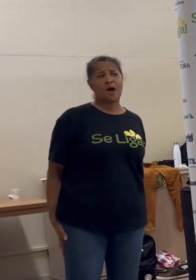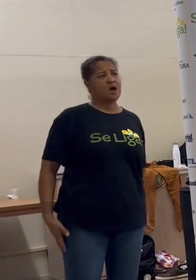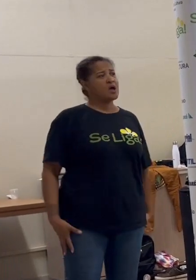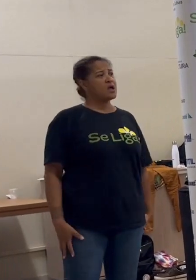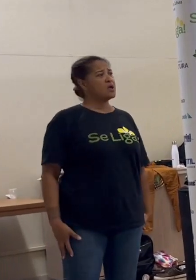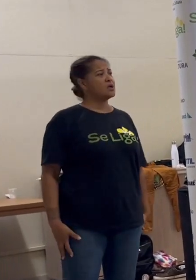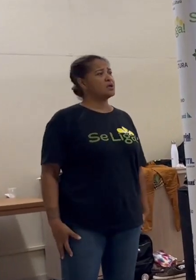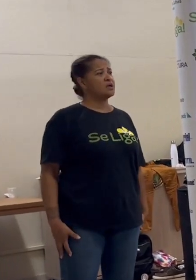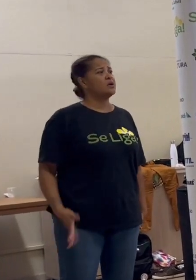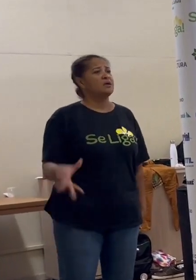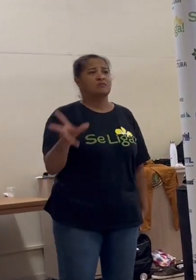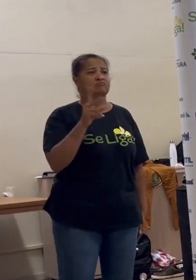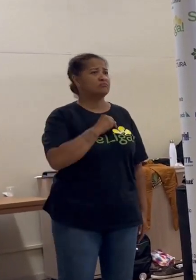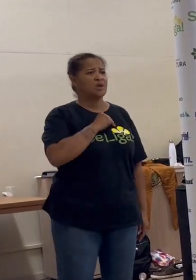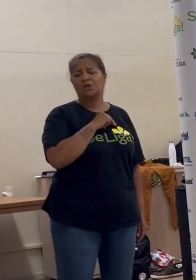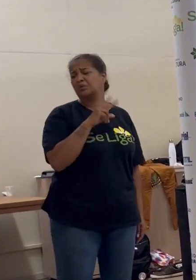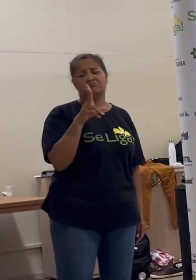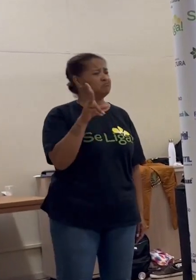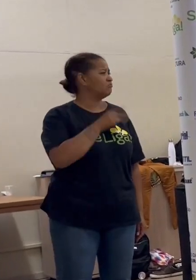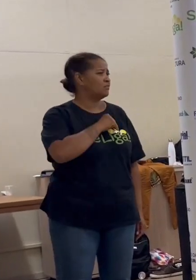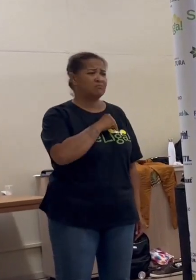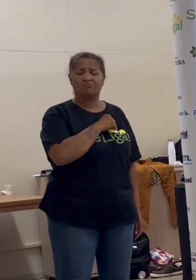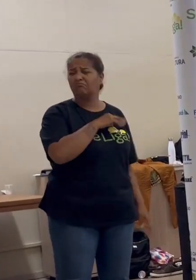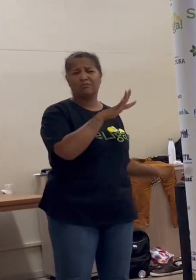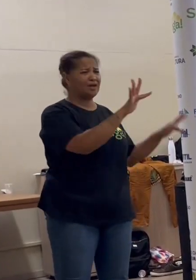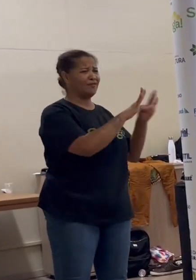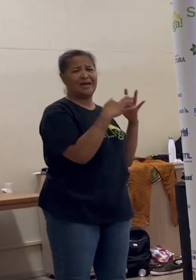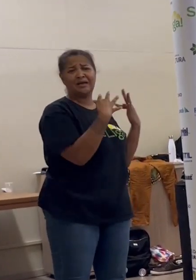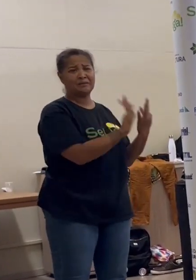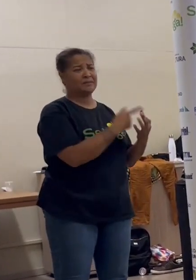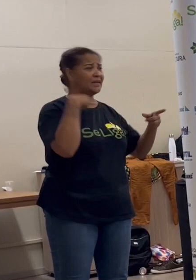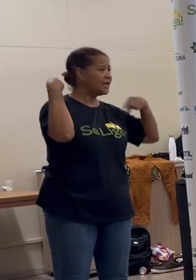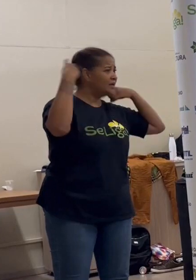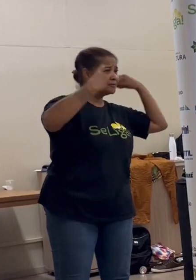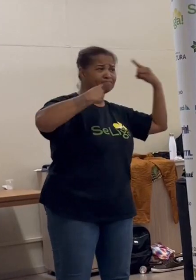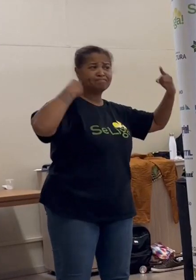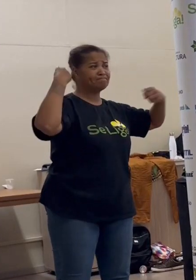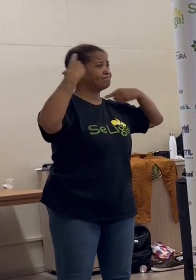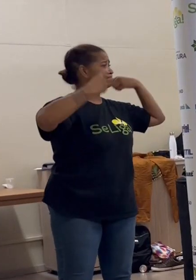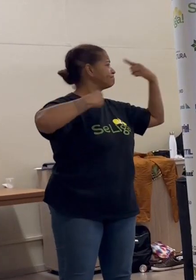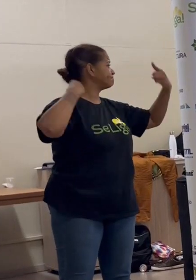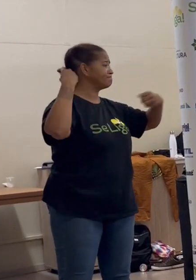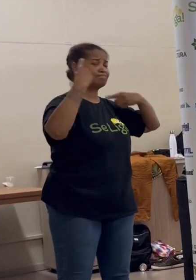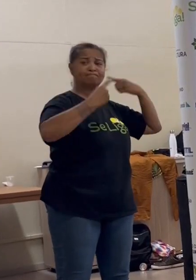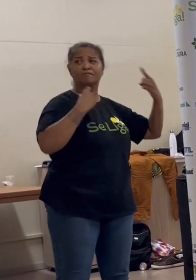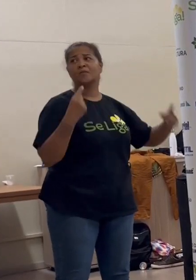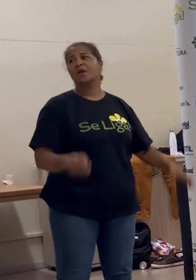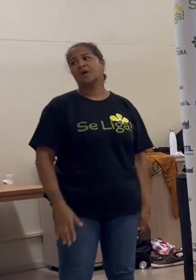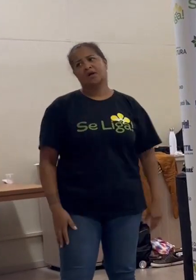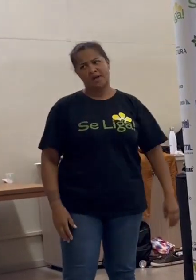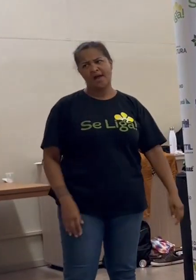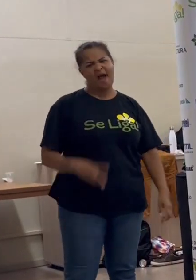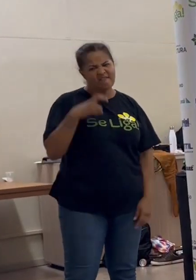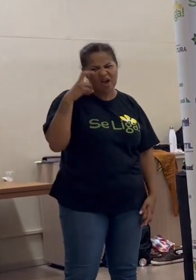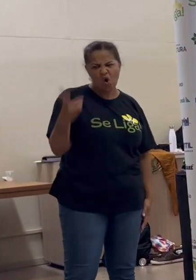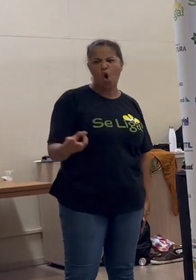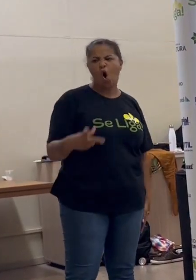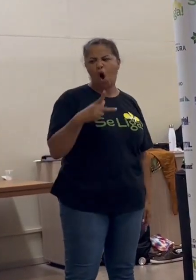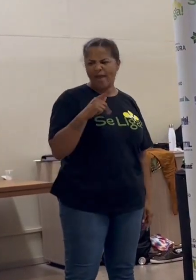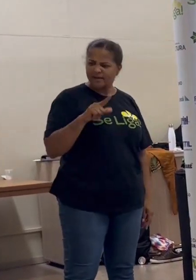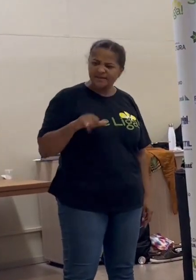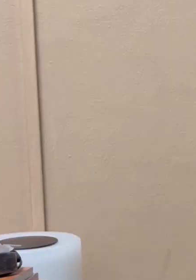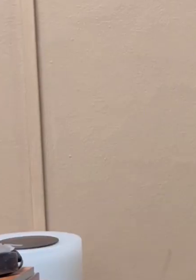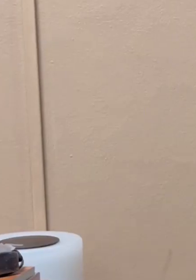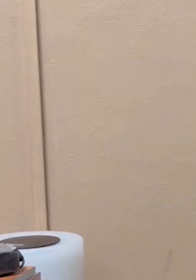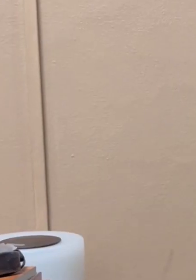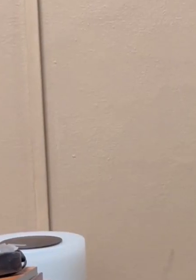Finalmente eu não mereço o povo dessa casa tá brincando doido ai ai toma vergonha Yasmin Patrícia